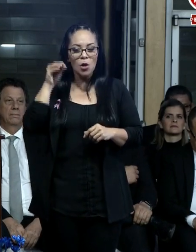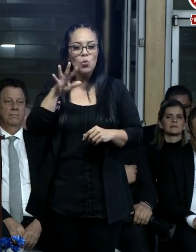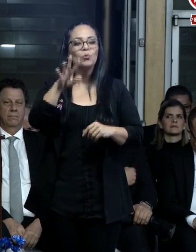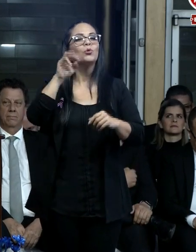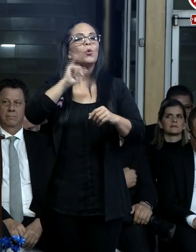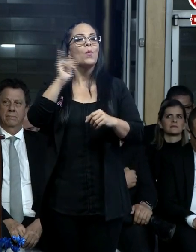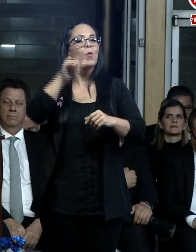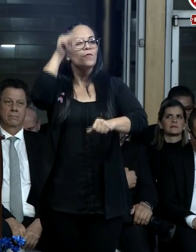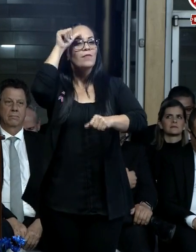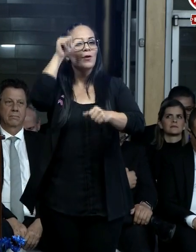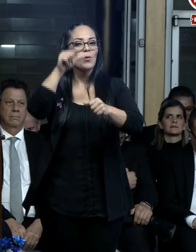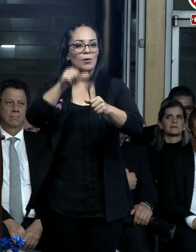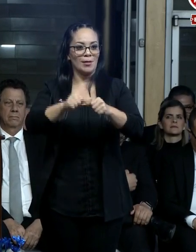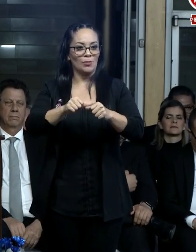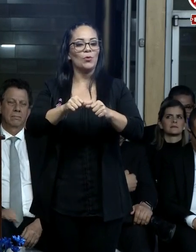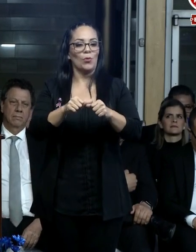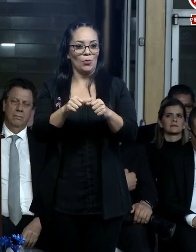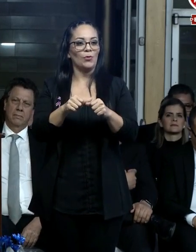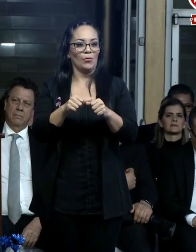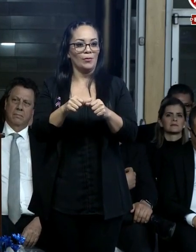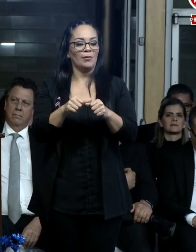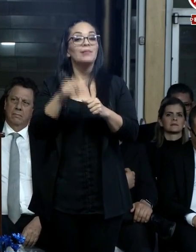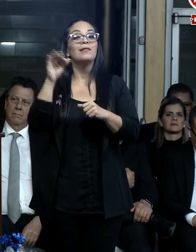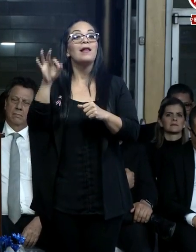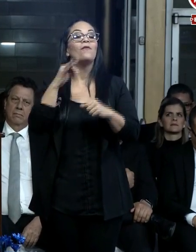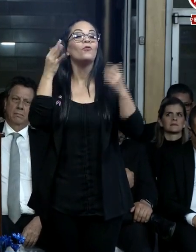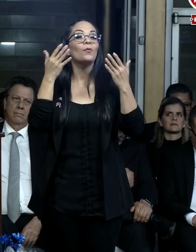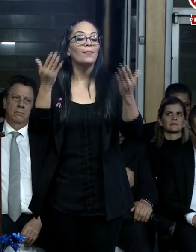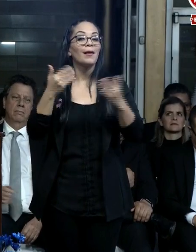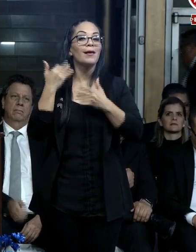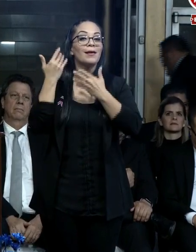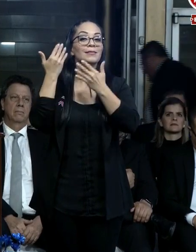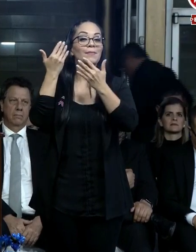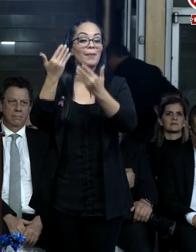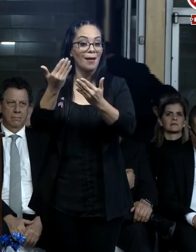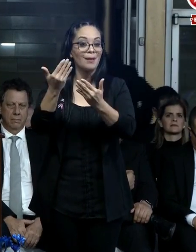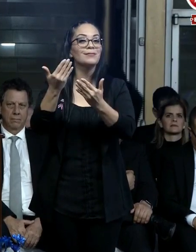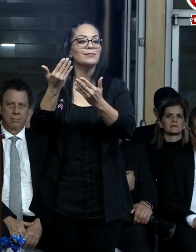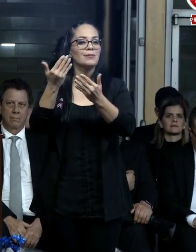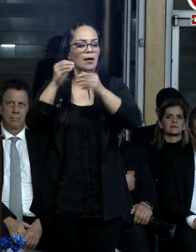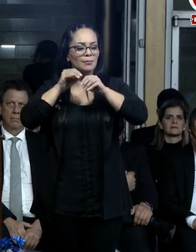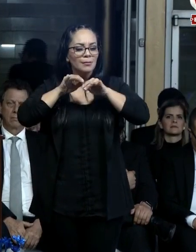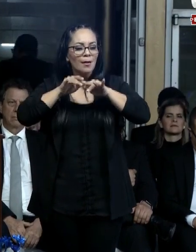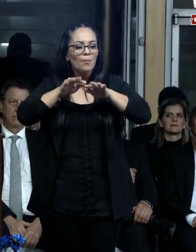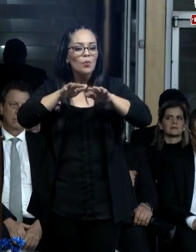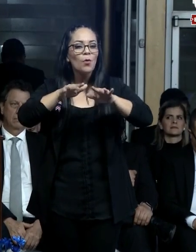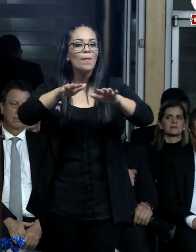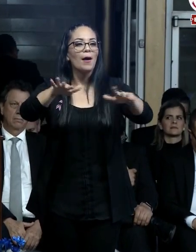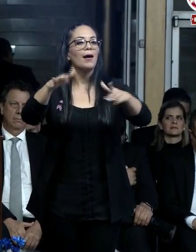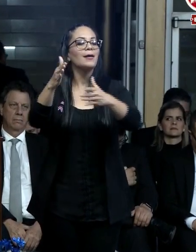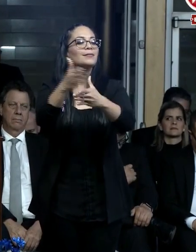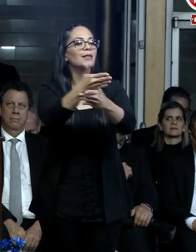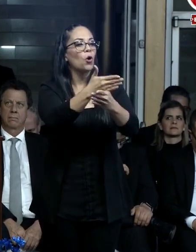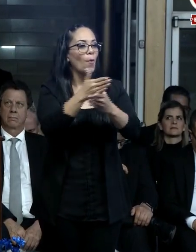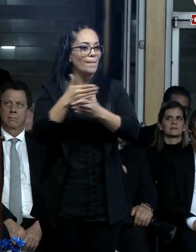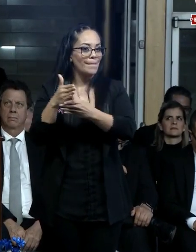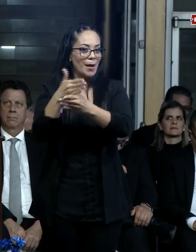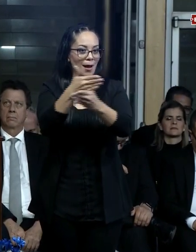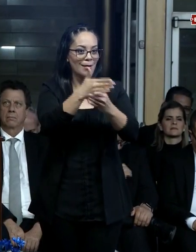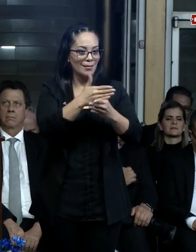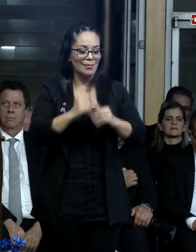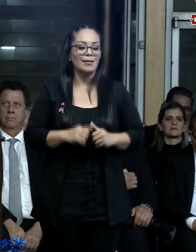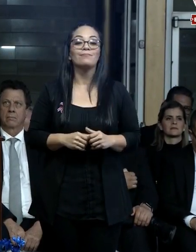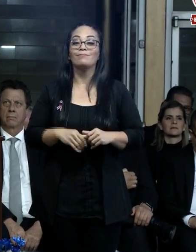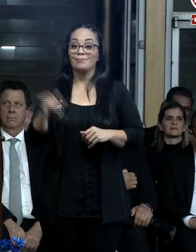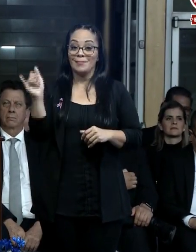recordatorio de cómo la esperanza se propaga y se comparte, al